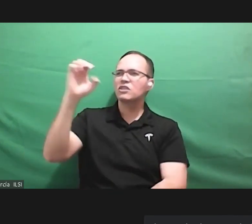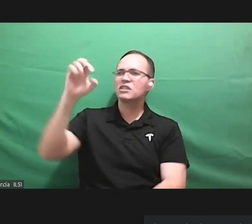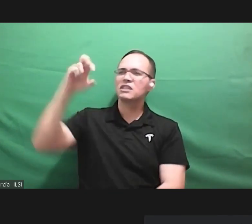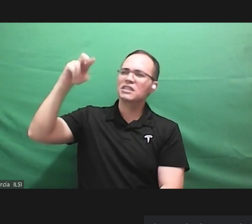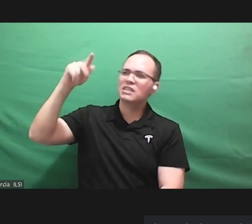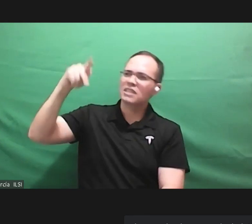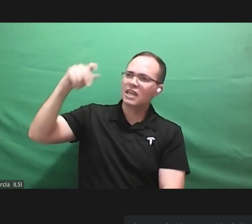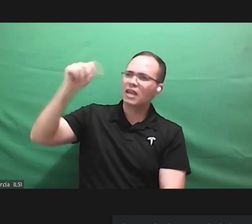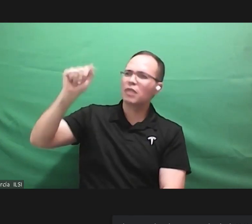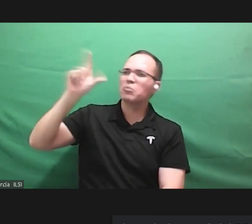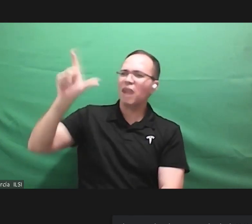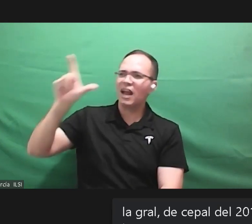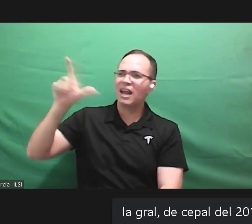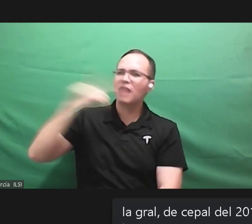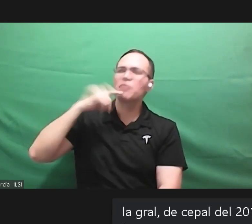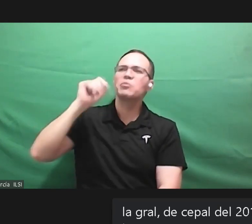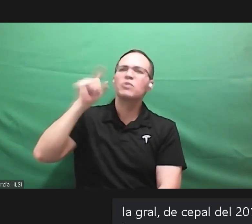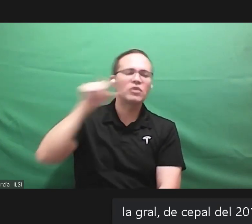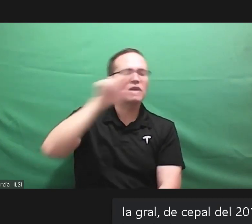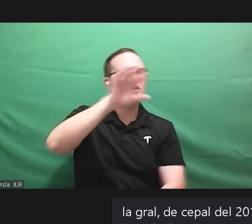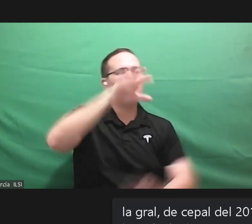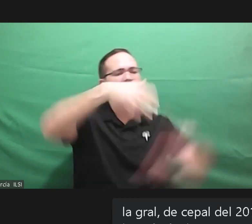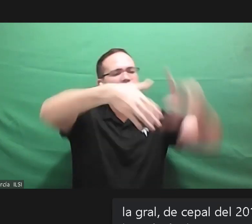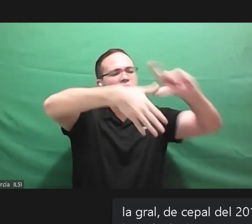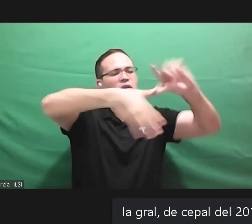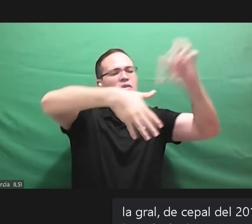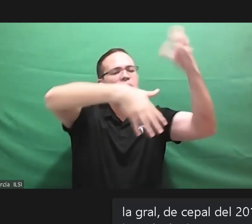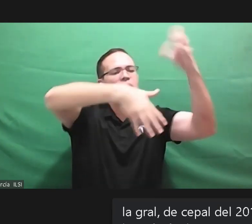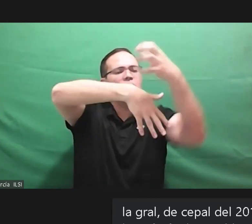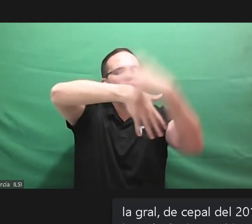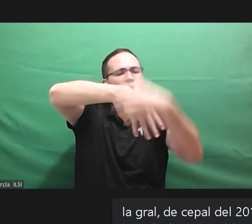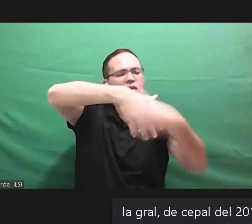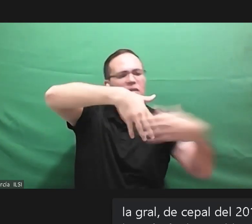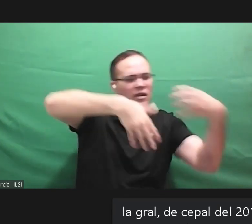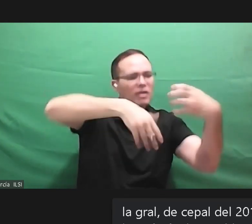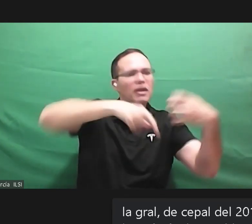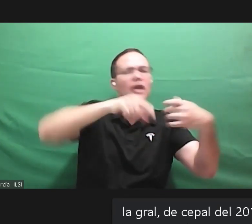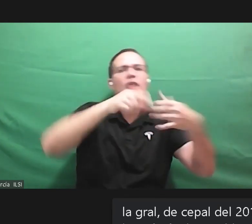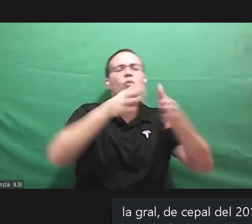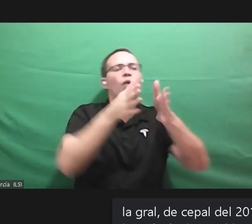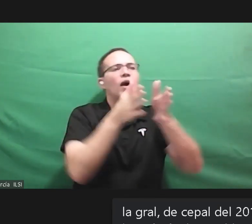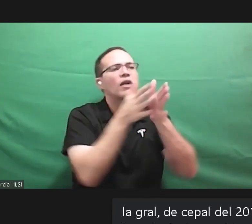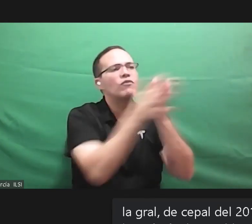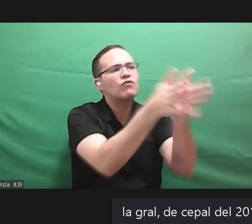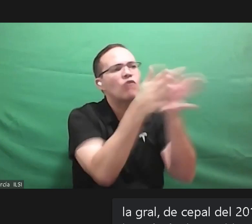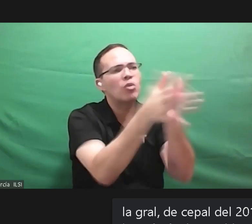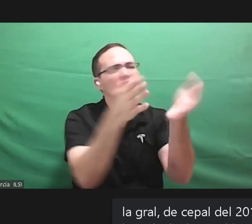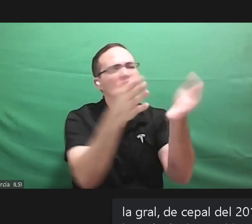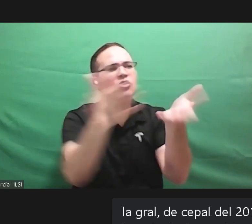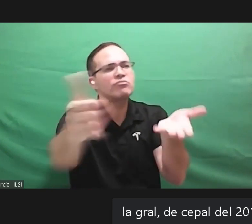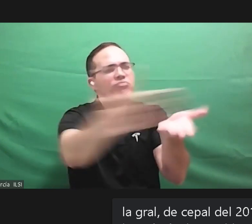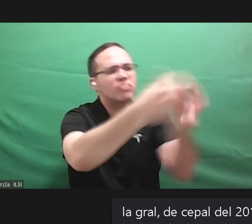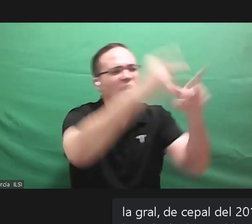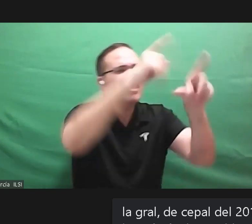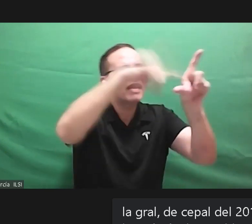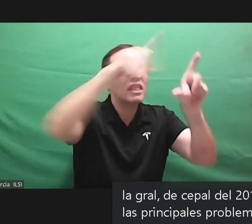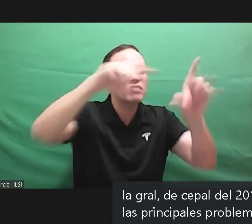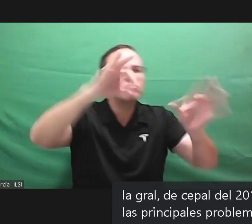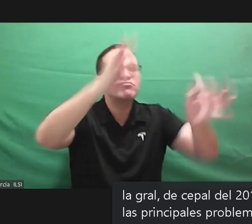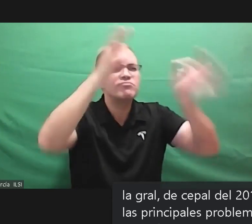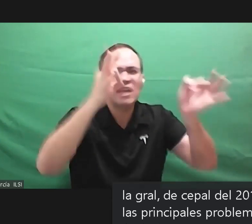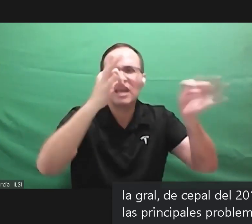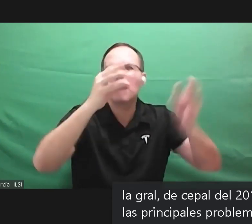enfrentan los países de la región Latinoamérica y el Caribe para generar información estadística sobre discapacidad? Y la